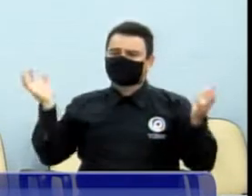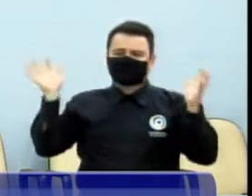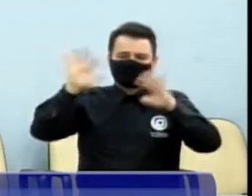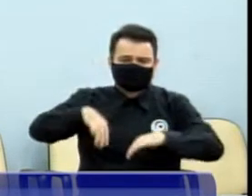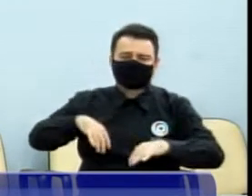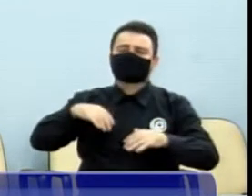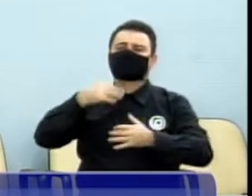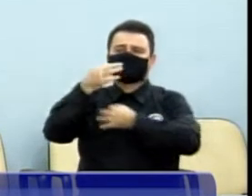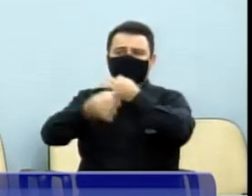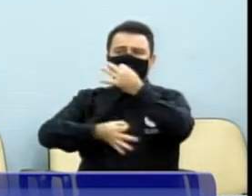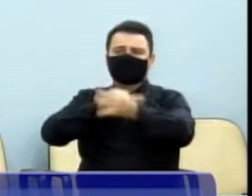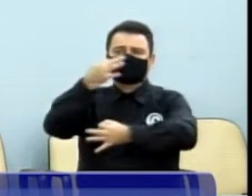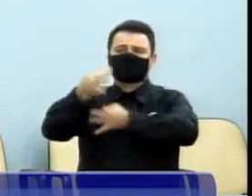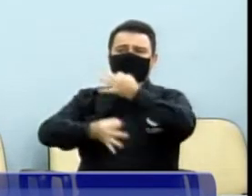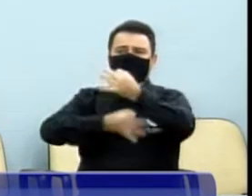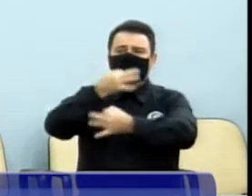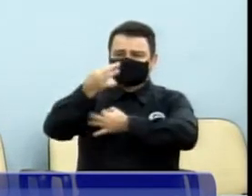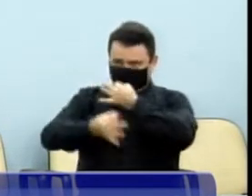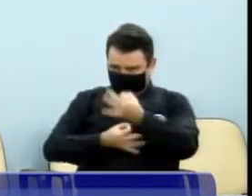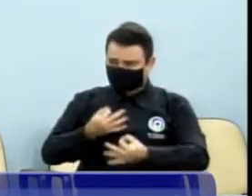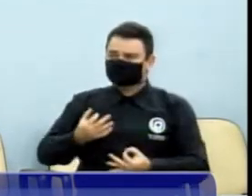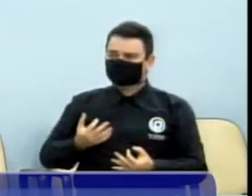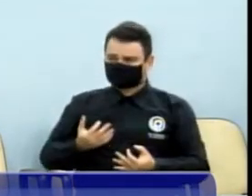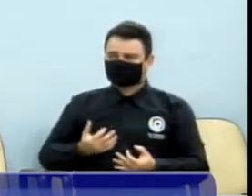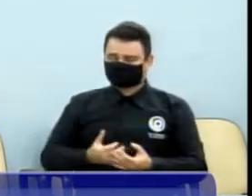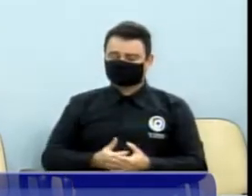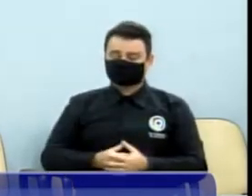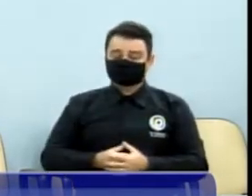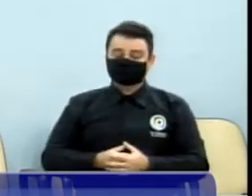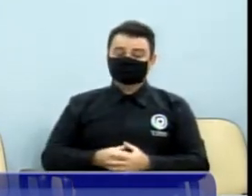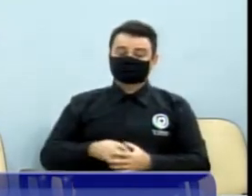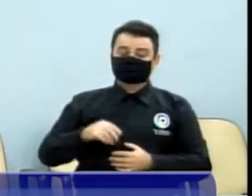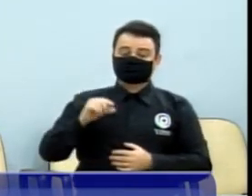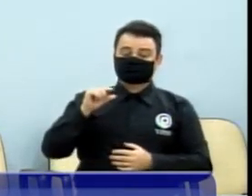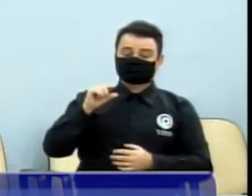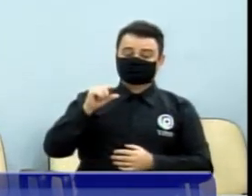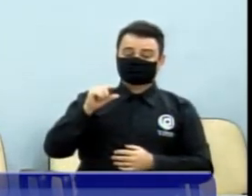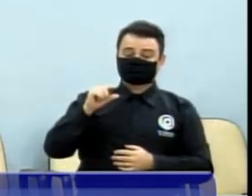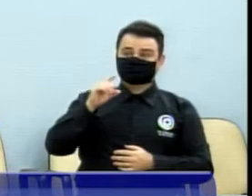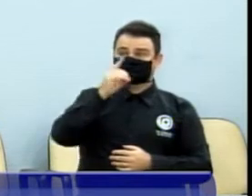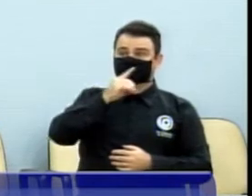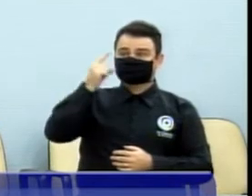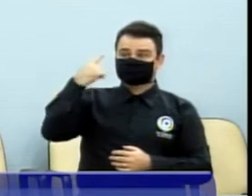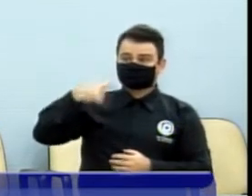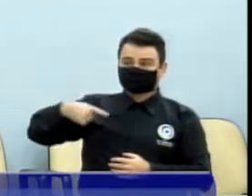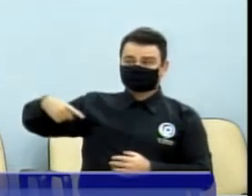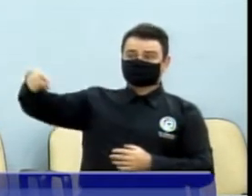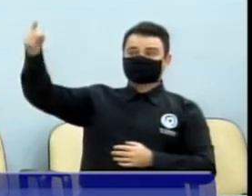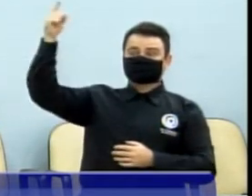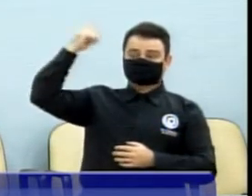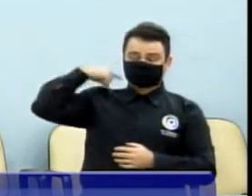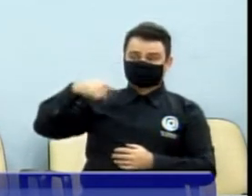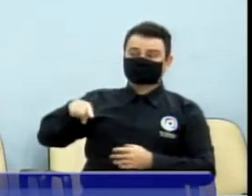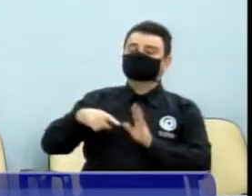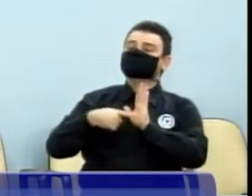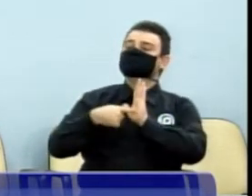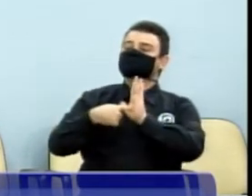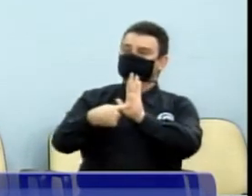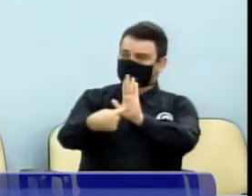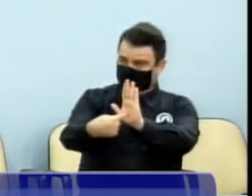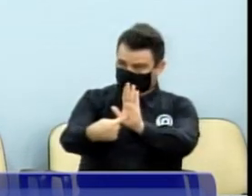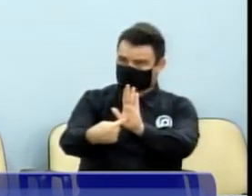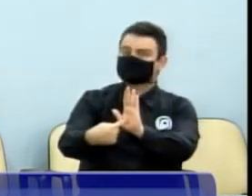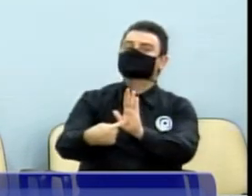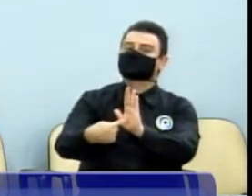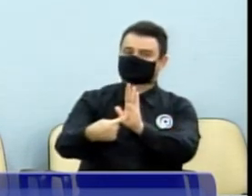lá do ele ele apresentou no último domingo o modelo como é que funciona Rio Preto tem uma escola só que é